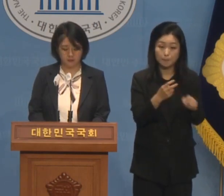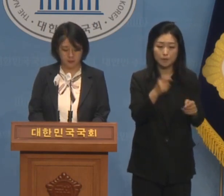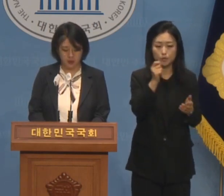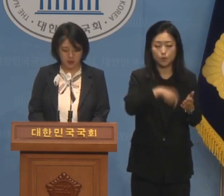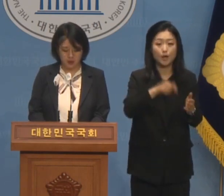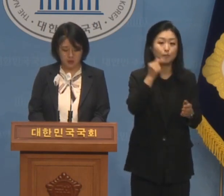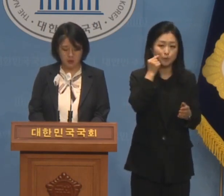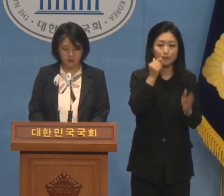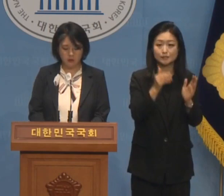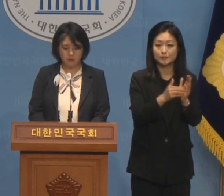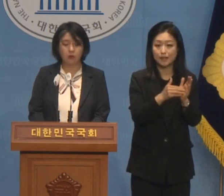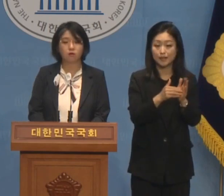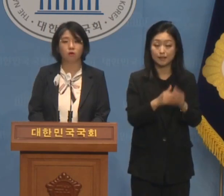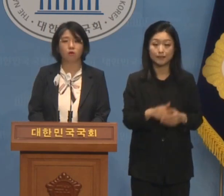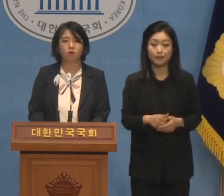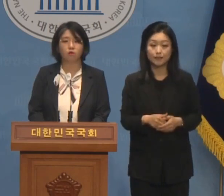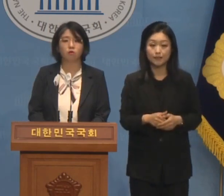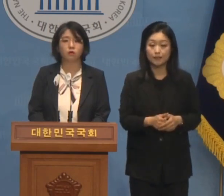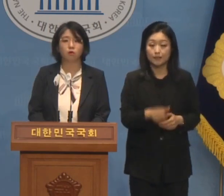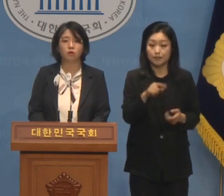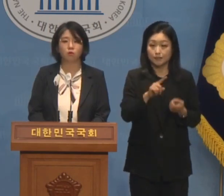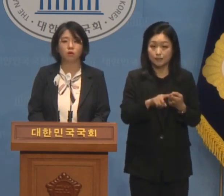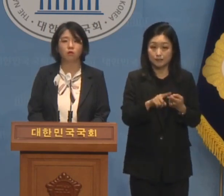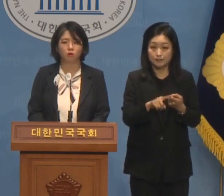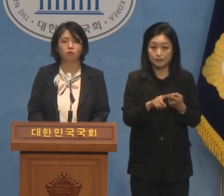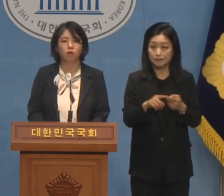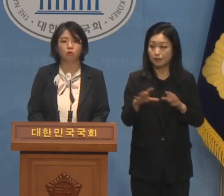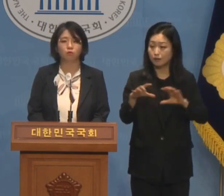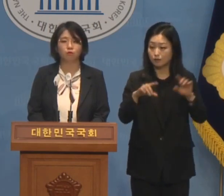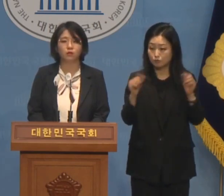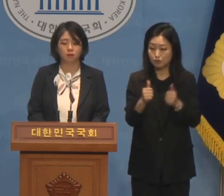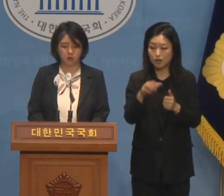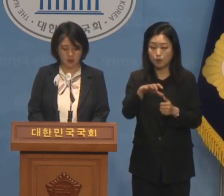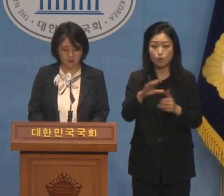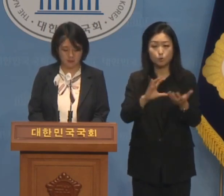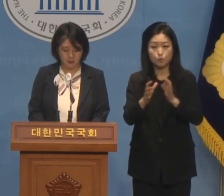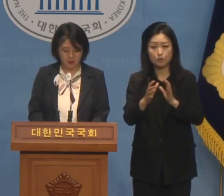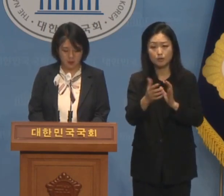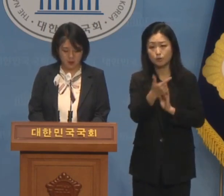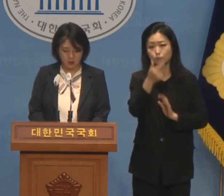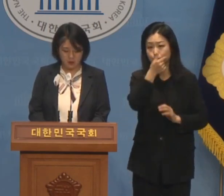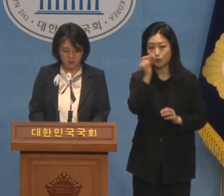못했습니다. 심각성에 비해서 정치권의 논의는 너무나도 부진합니다.